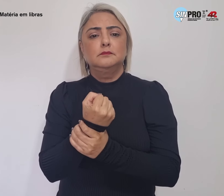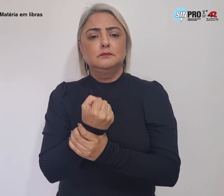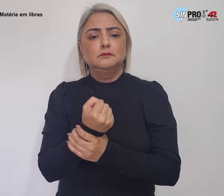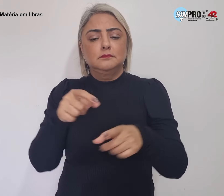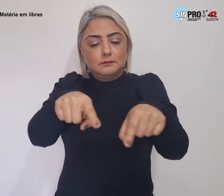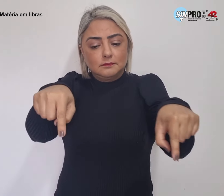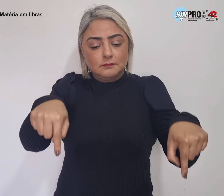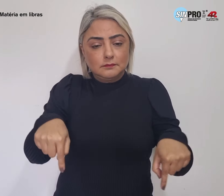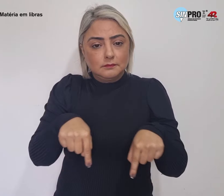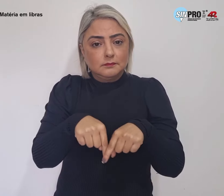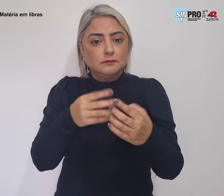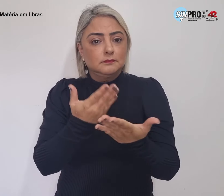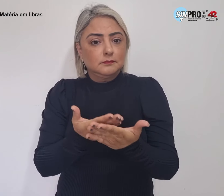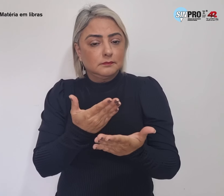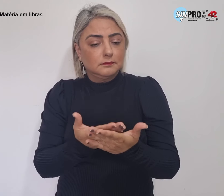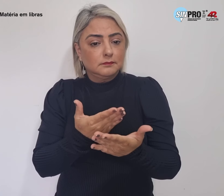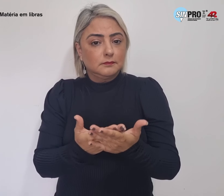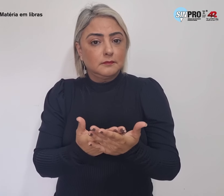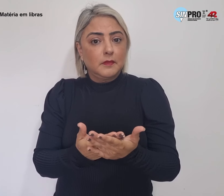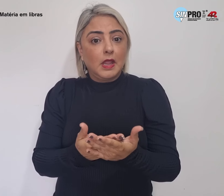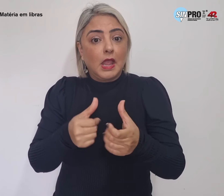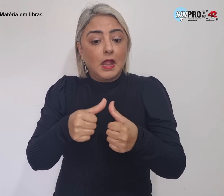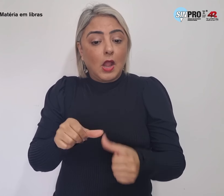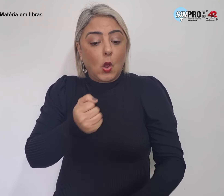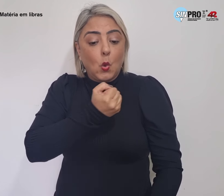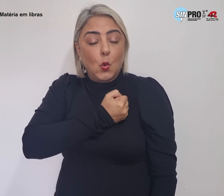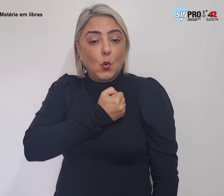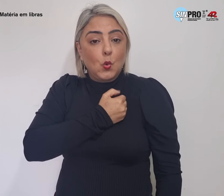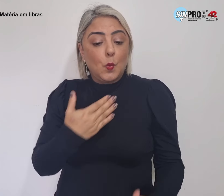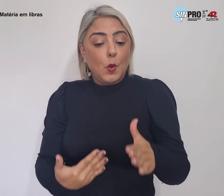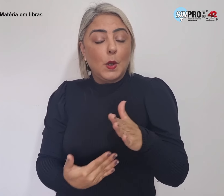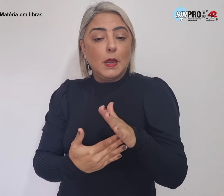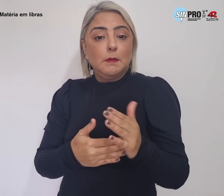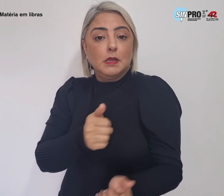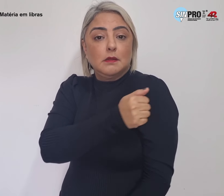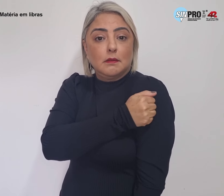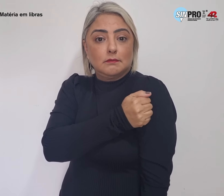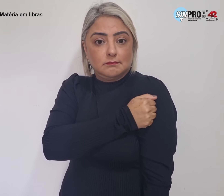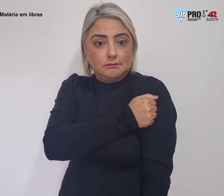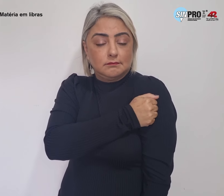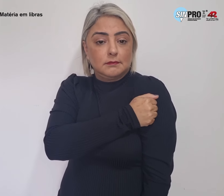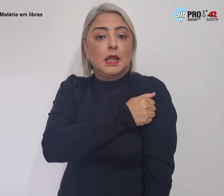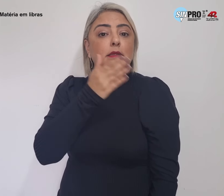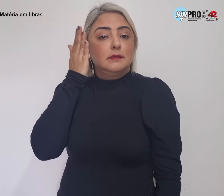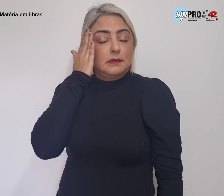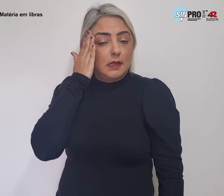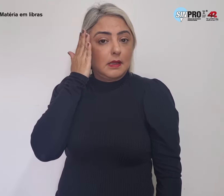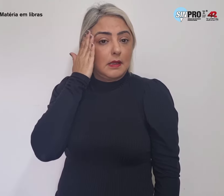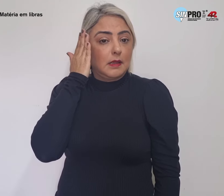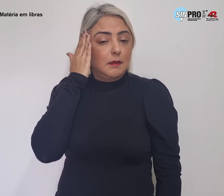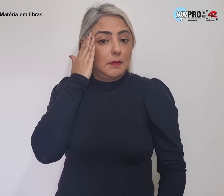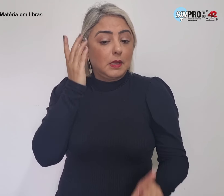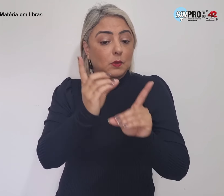apenas o número limite de estudantes, considerando o distanciamento de um metro entre eles,